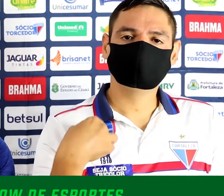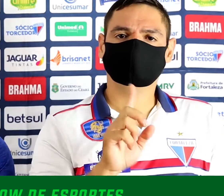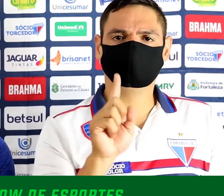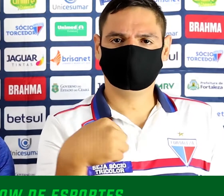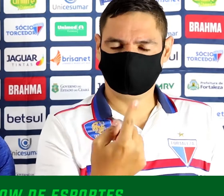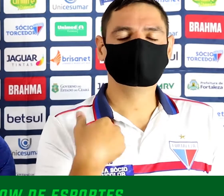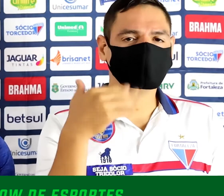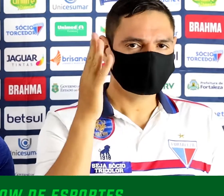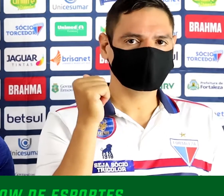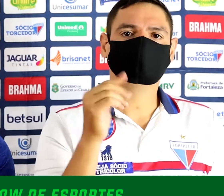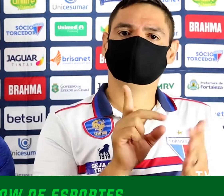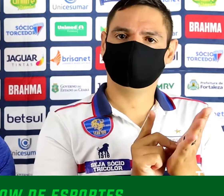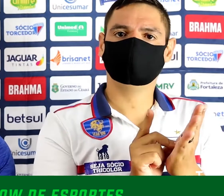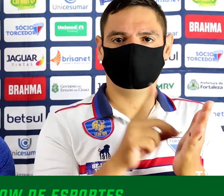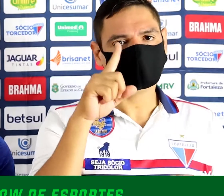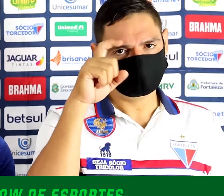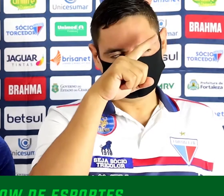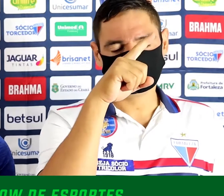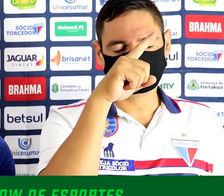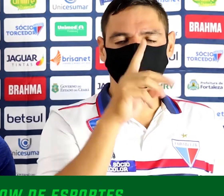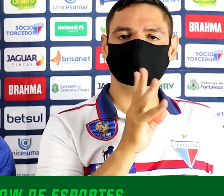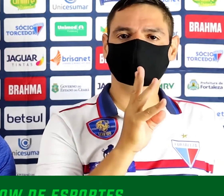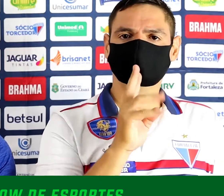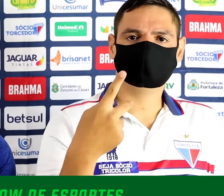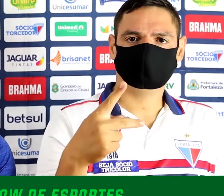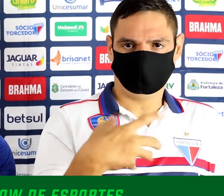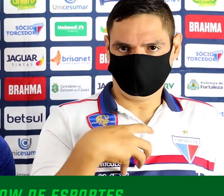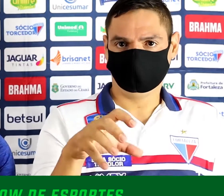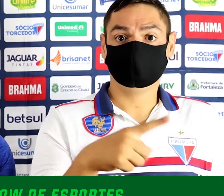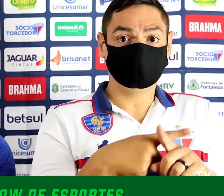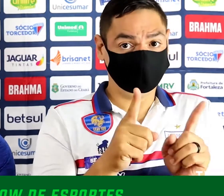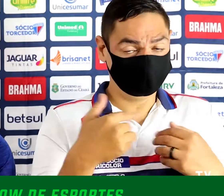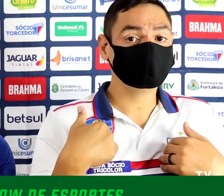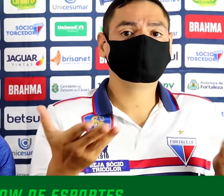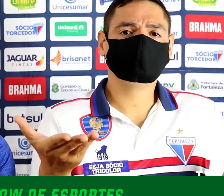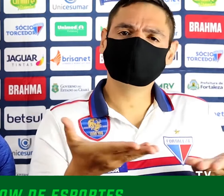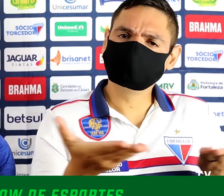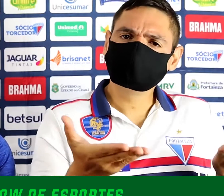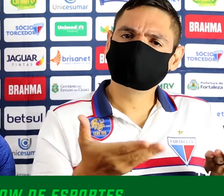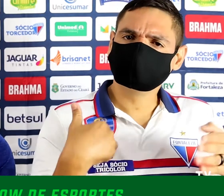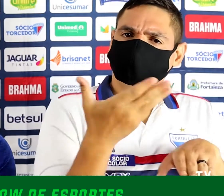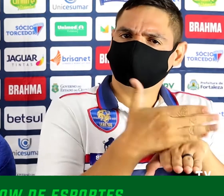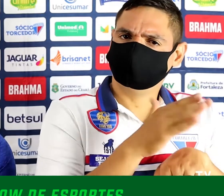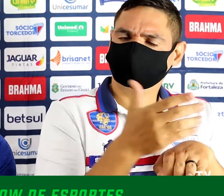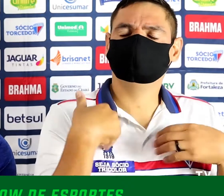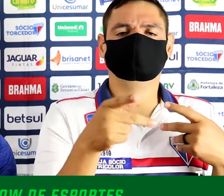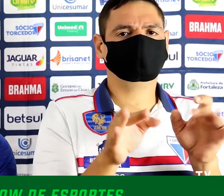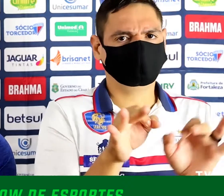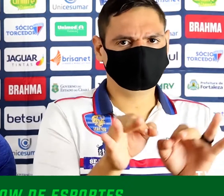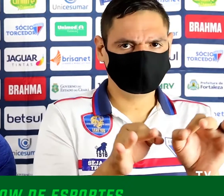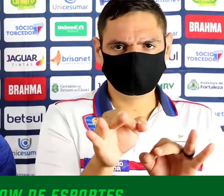gente entende que o time deles é uma grande equipe, mas temos que continuar o jeito que a gente vem fazendo, um time bem postado, um time bem arrumado,